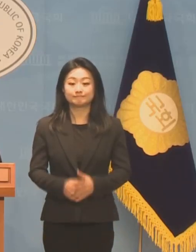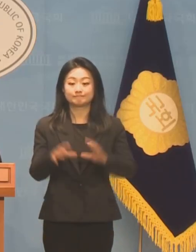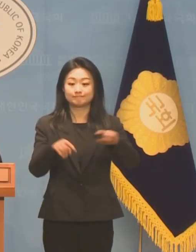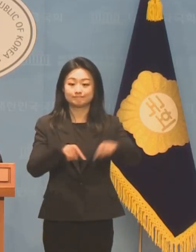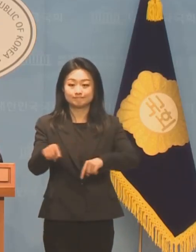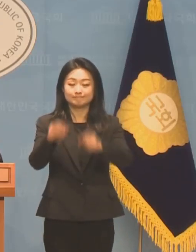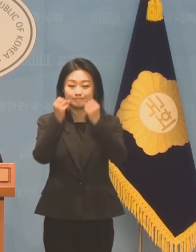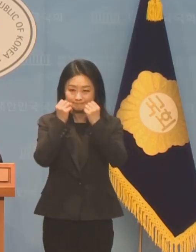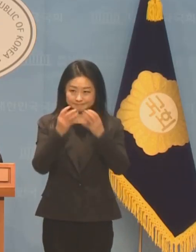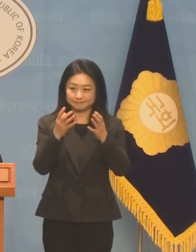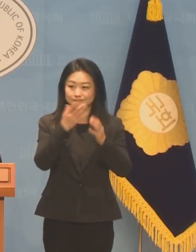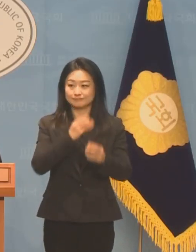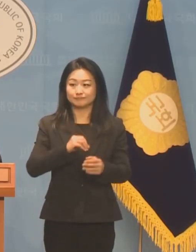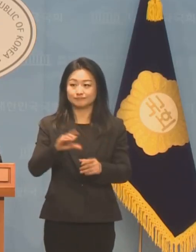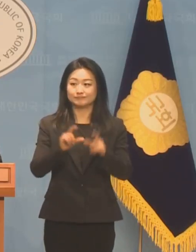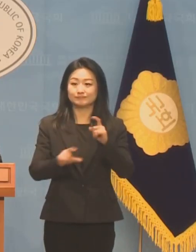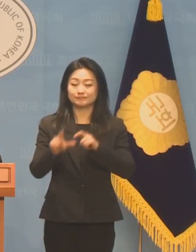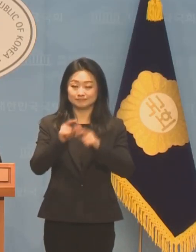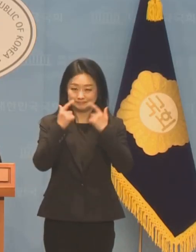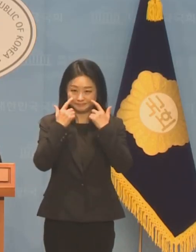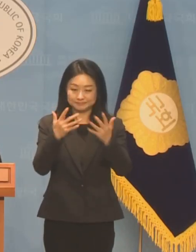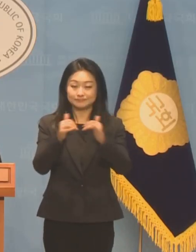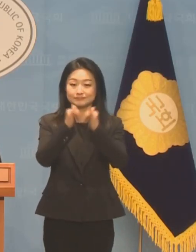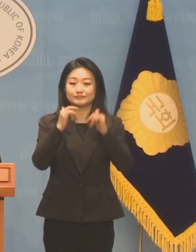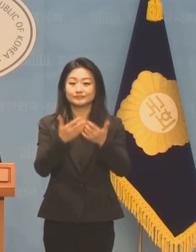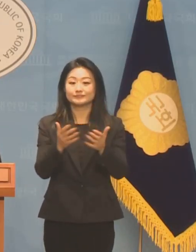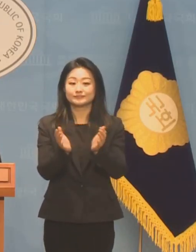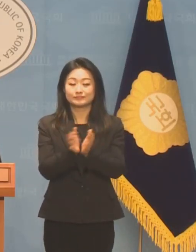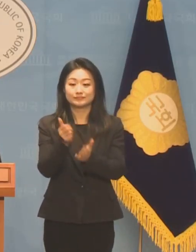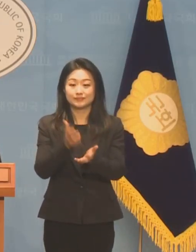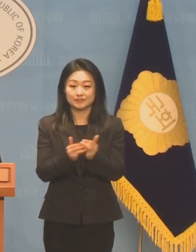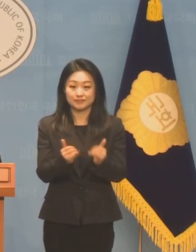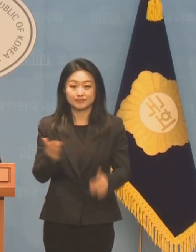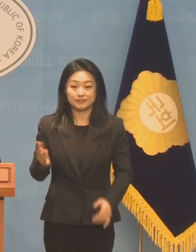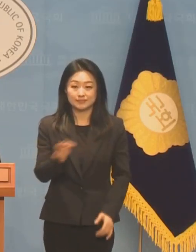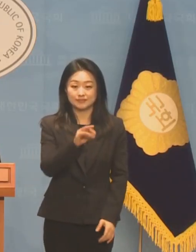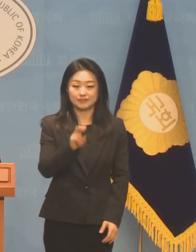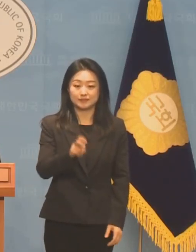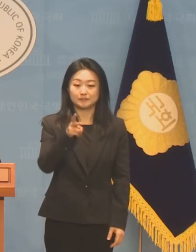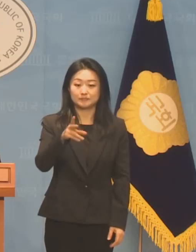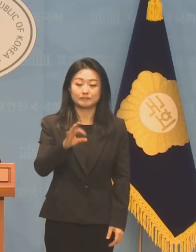정치를 새롭게, 복지를 강하게, 사회민주당 대변인 임명희입니다.